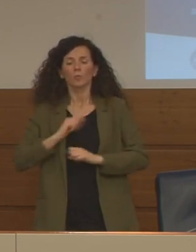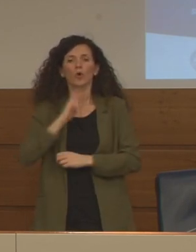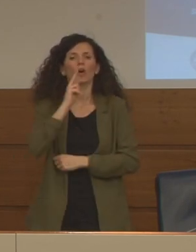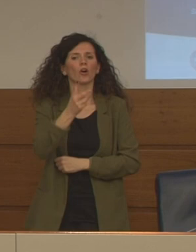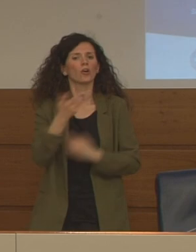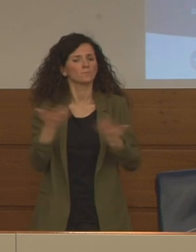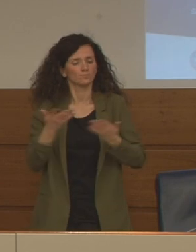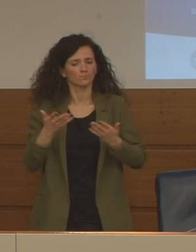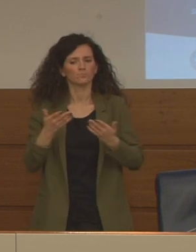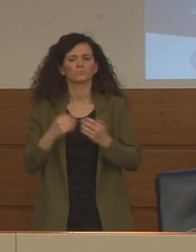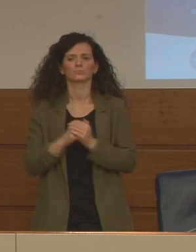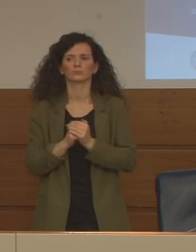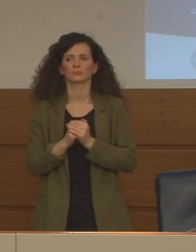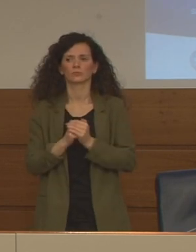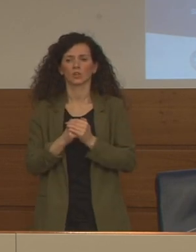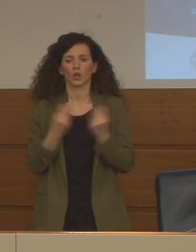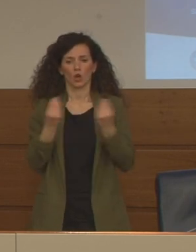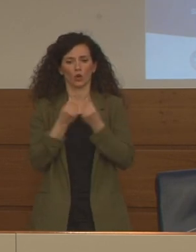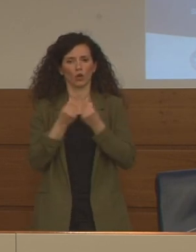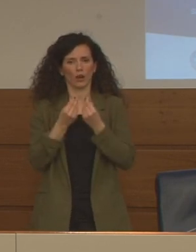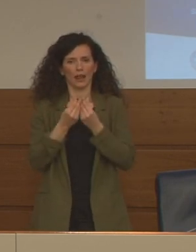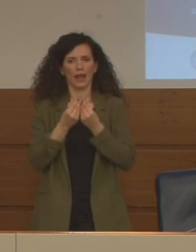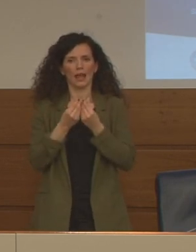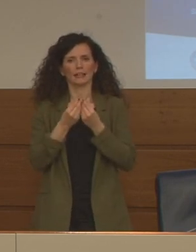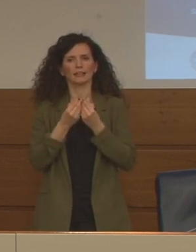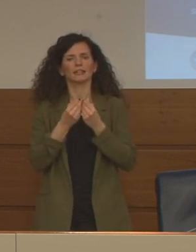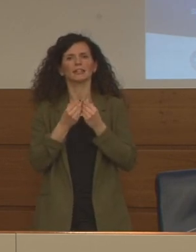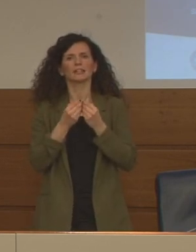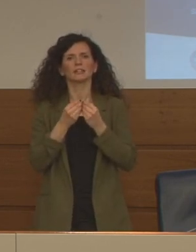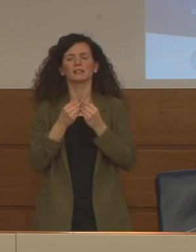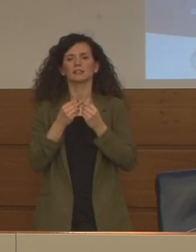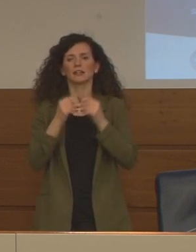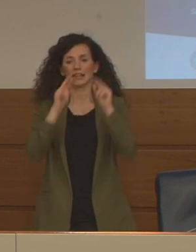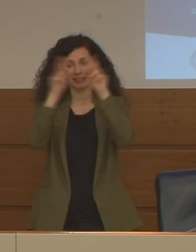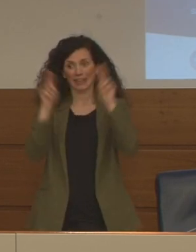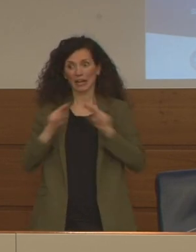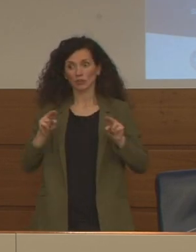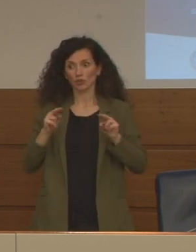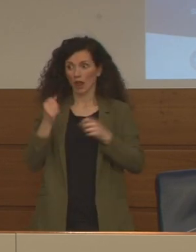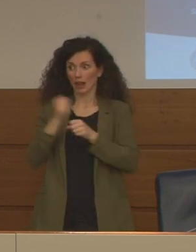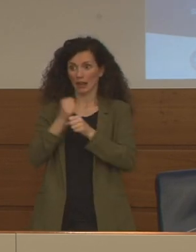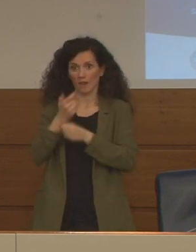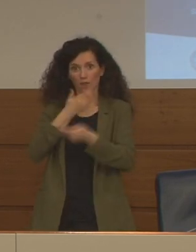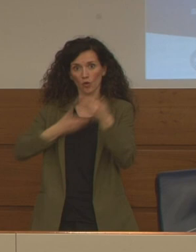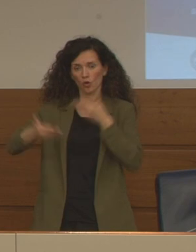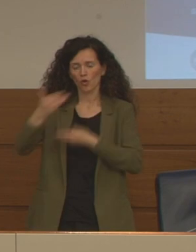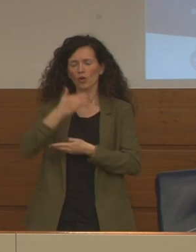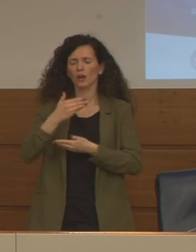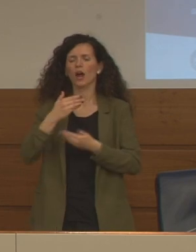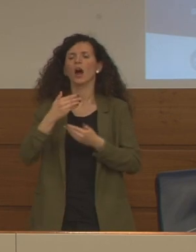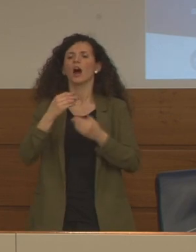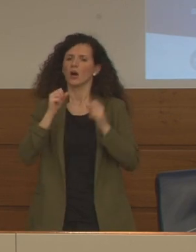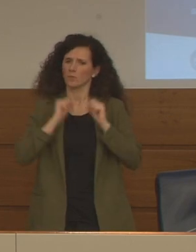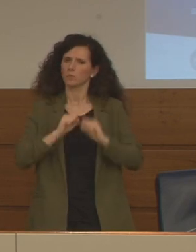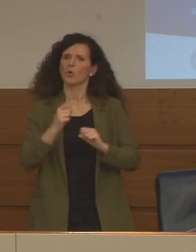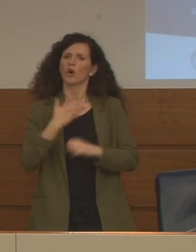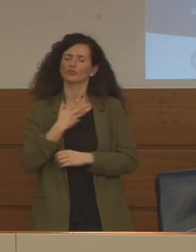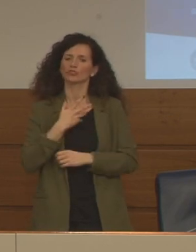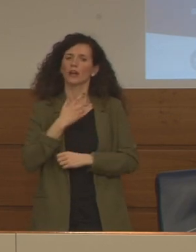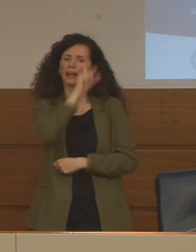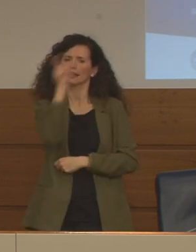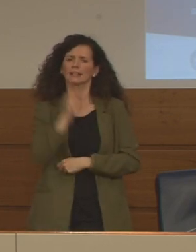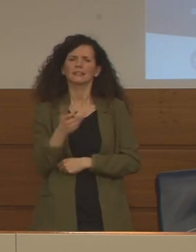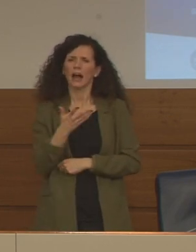condividendo con i colleghi a livello internazionale che uno certamente c'è un fattore caratterizzante l'italia è che l'età